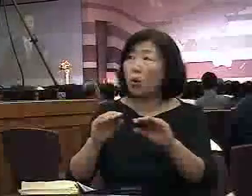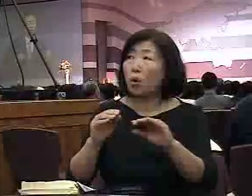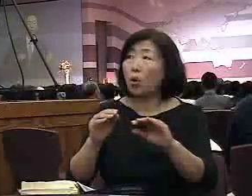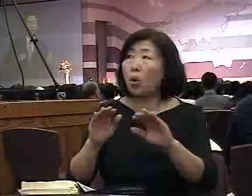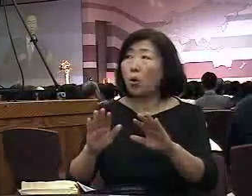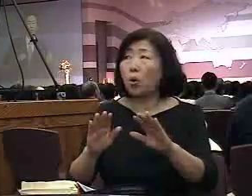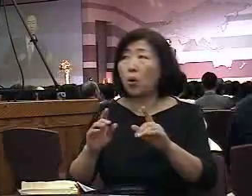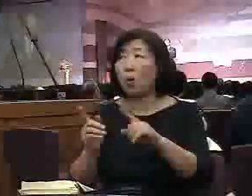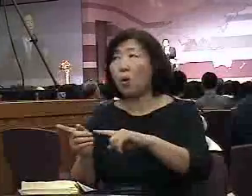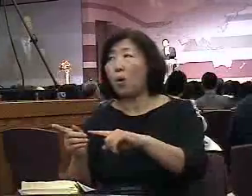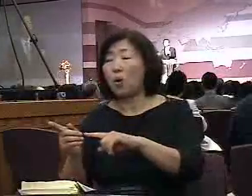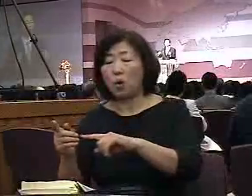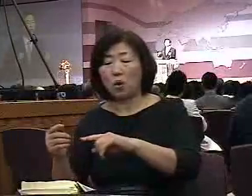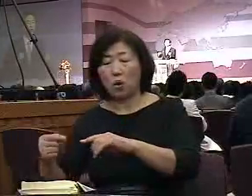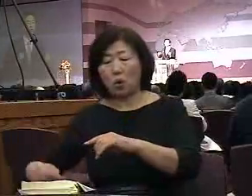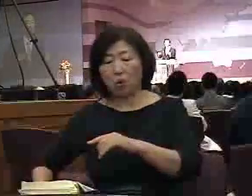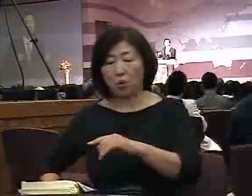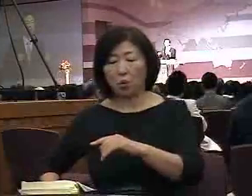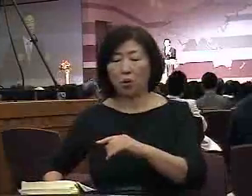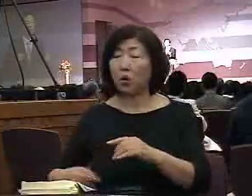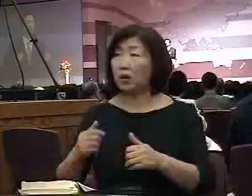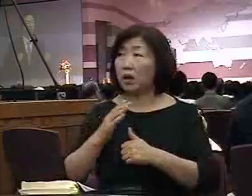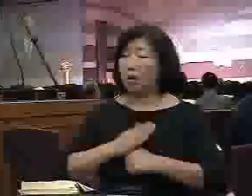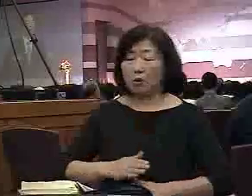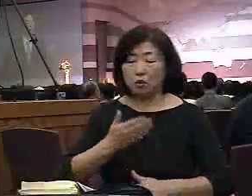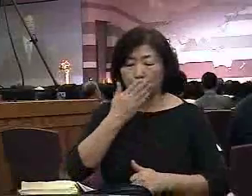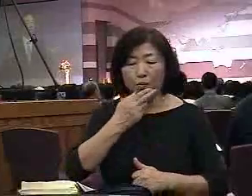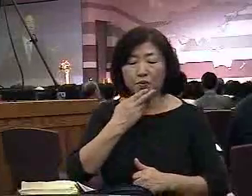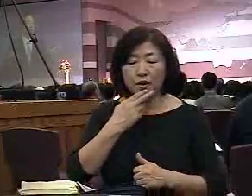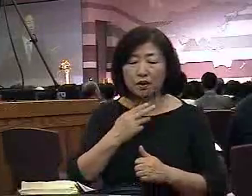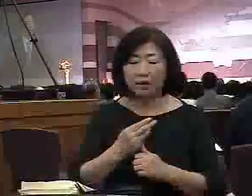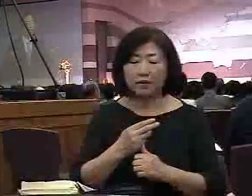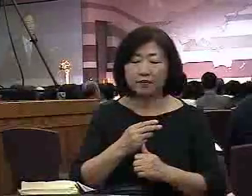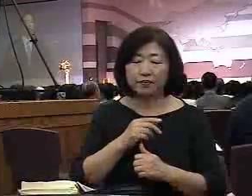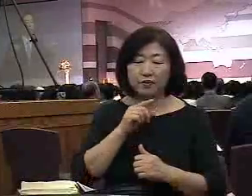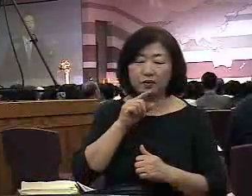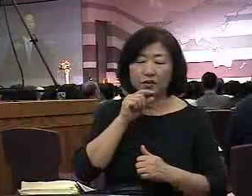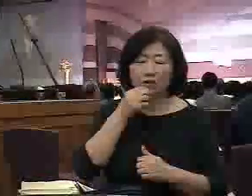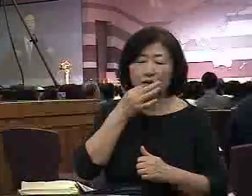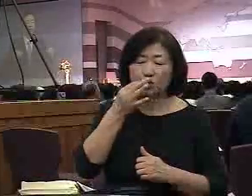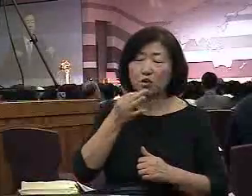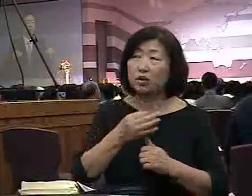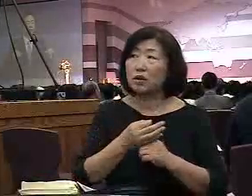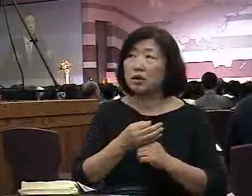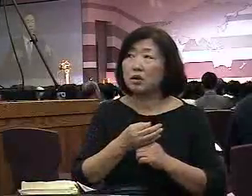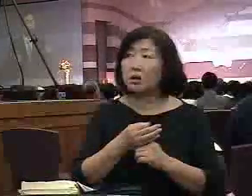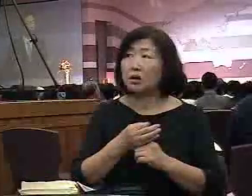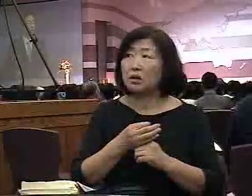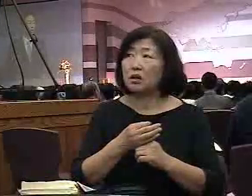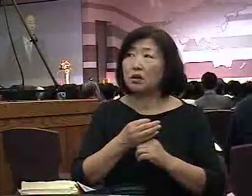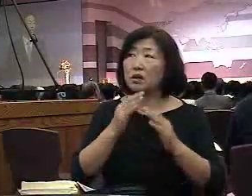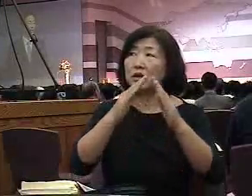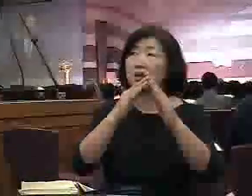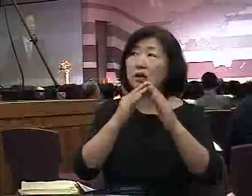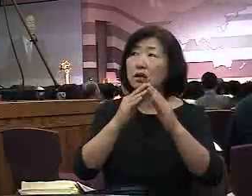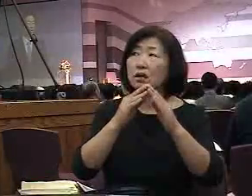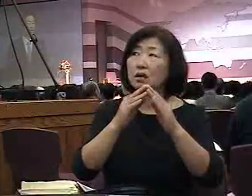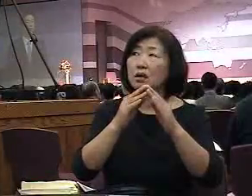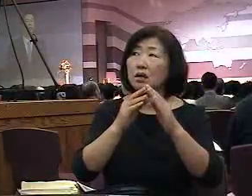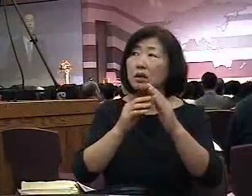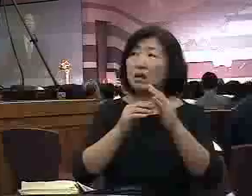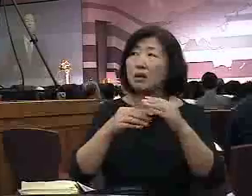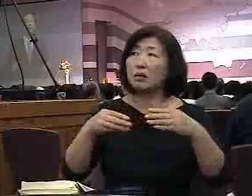찔리고 저쪽으로 가면 찔리고 이거 견딜 수가 없는 거예요. 그래서 삐약삐약 하면서 그 둥지를 벗어나기 위해서 노력을 하게 되는